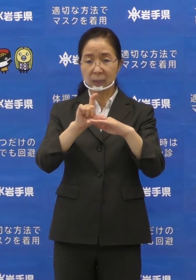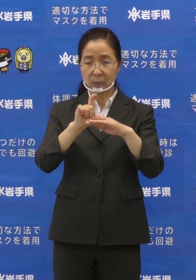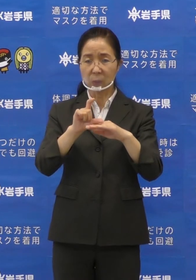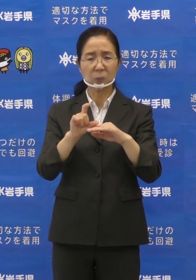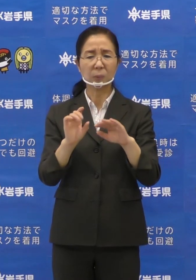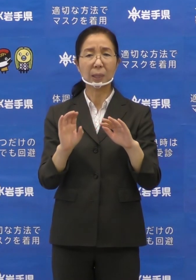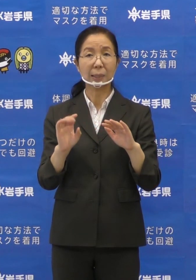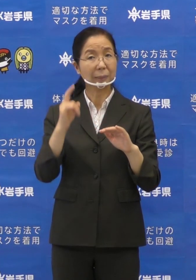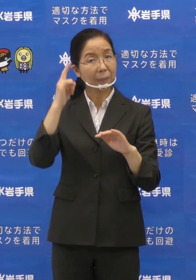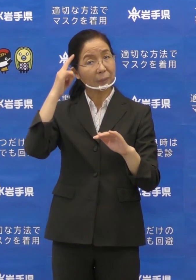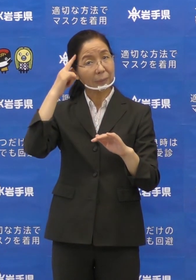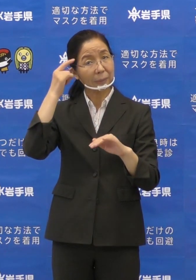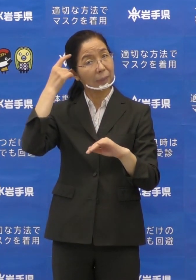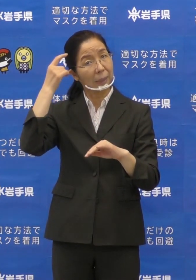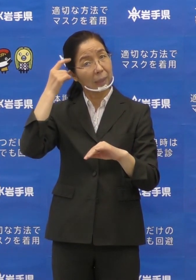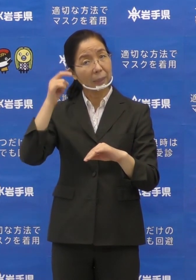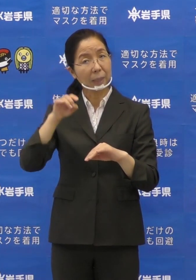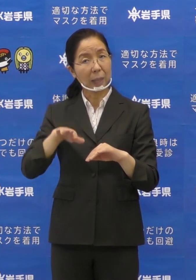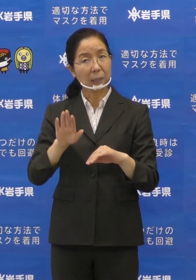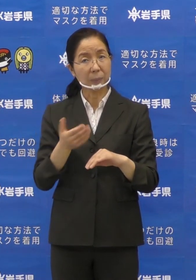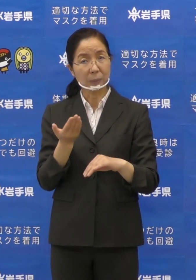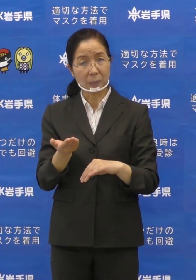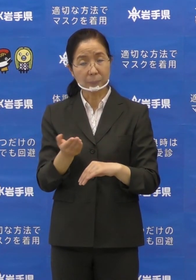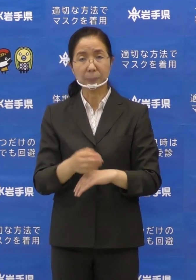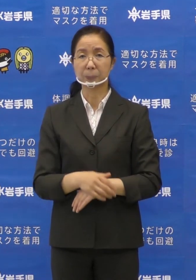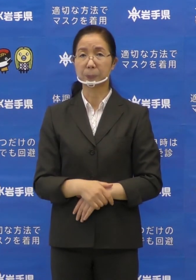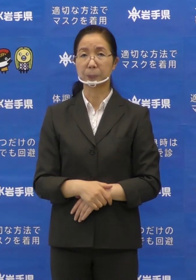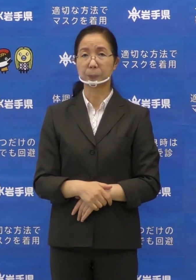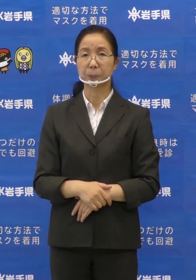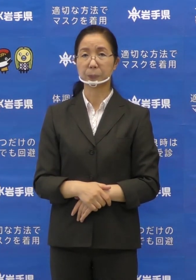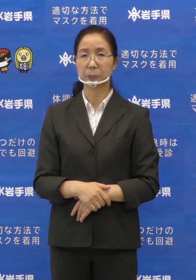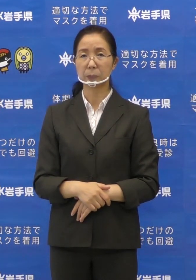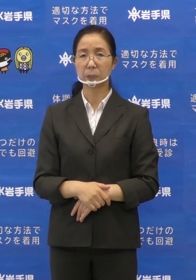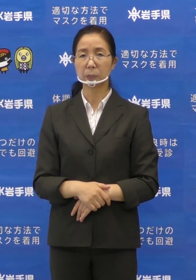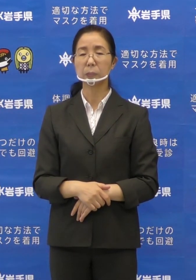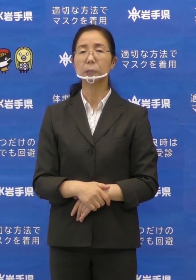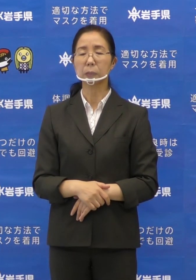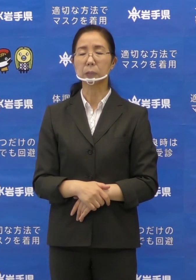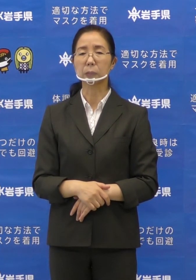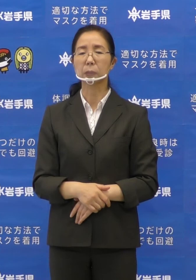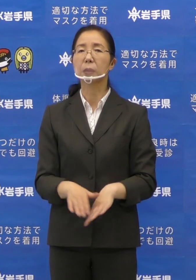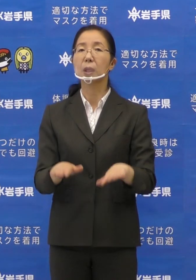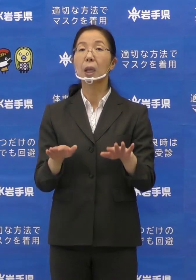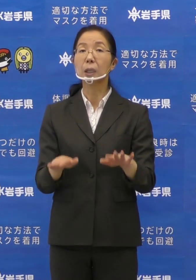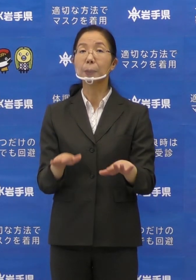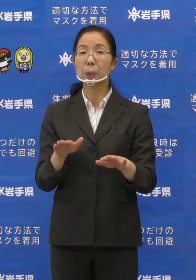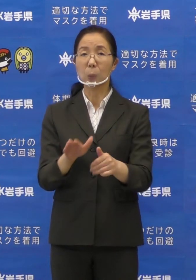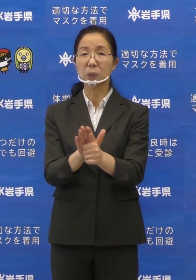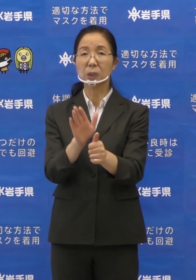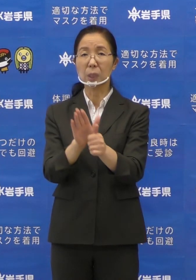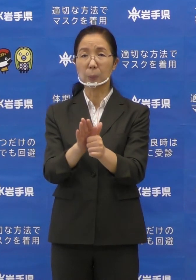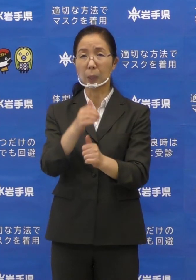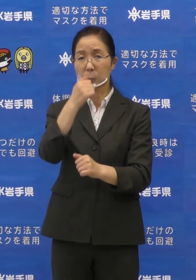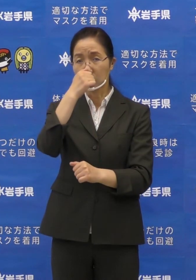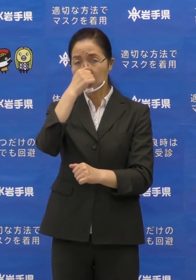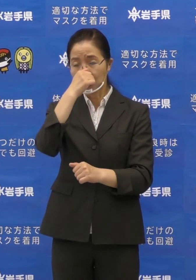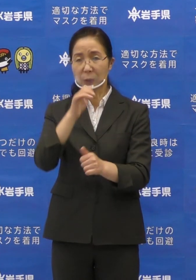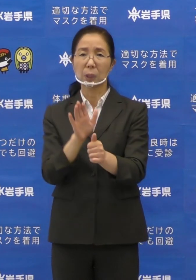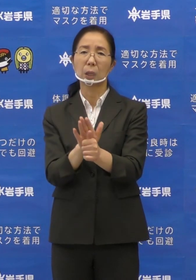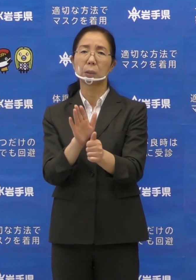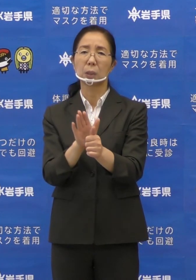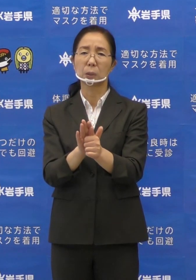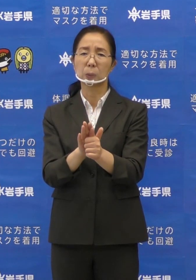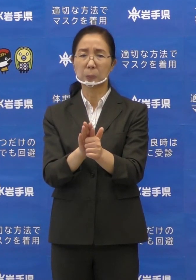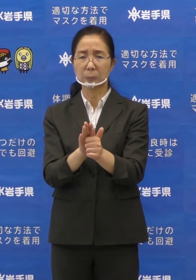そういうことも、可能性としてあるということなんでしょうか。 この今の支援もかなりの水準の支援と考えております